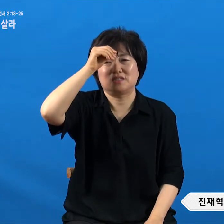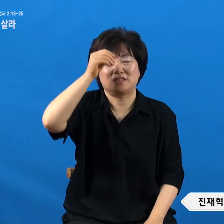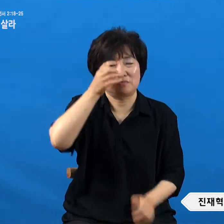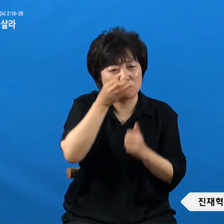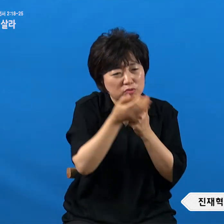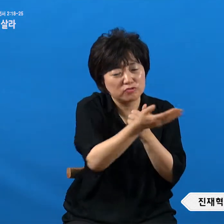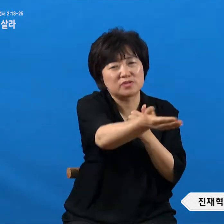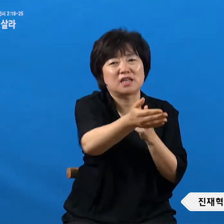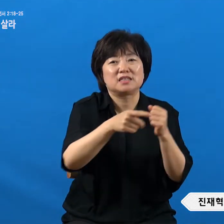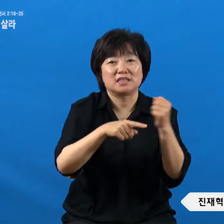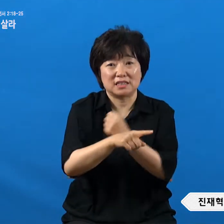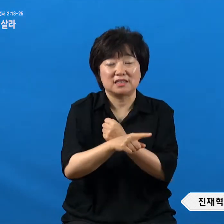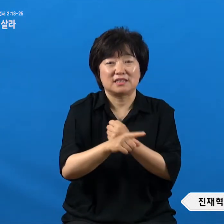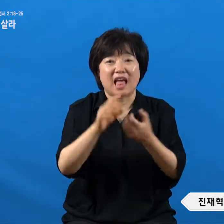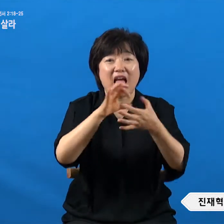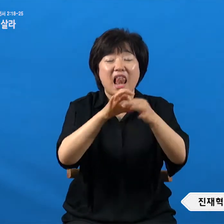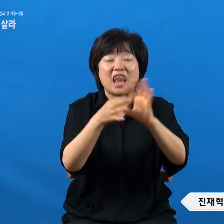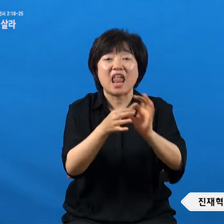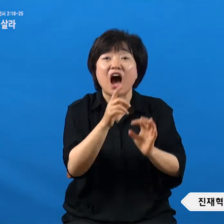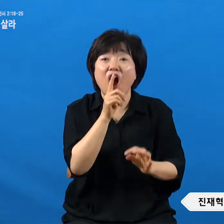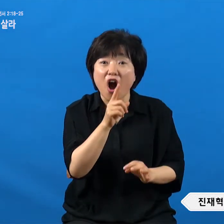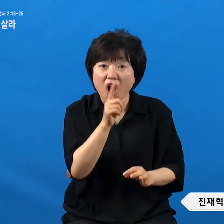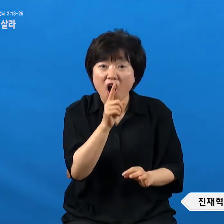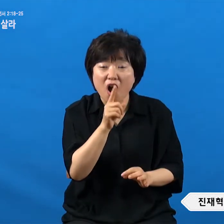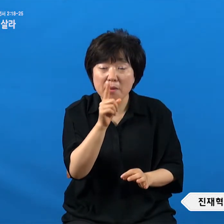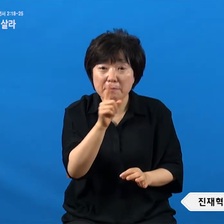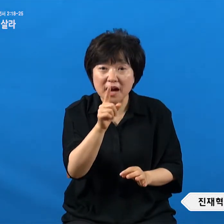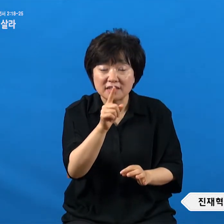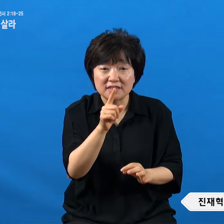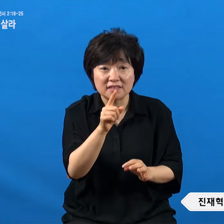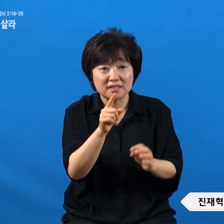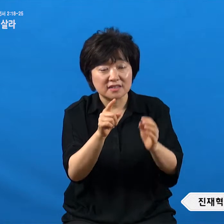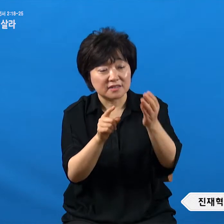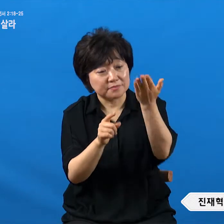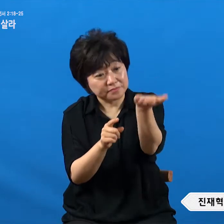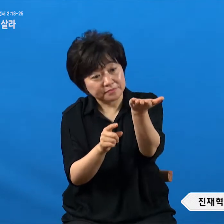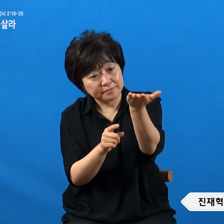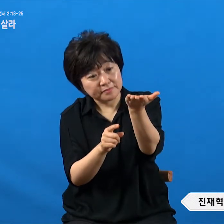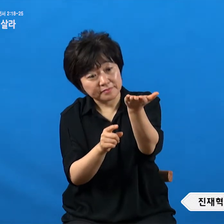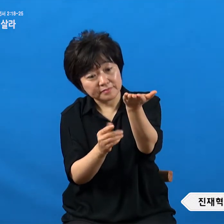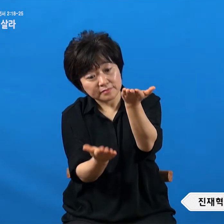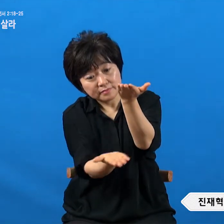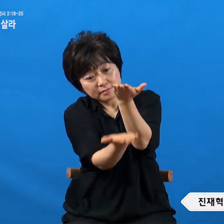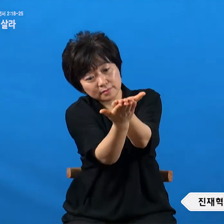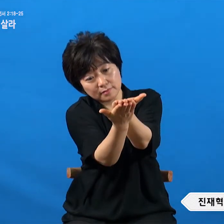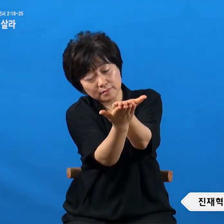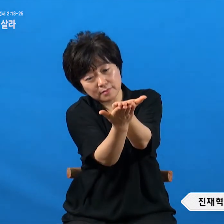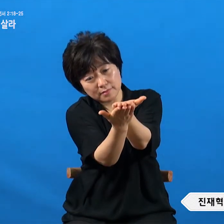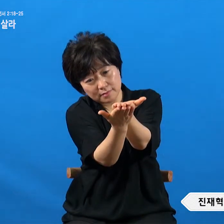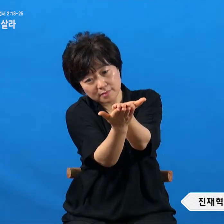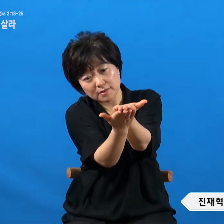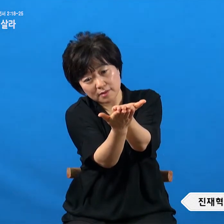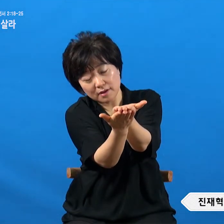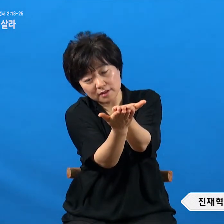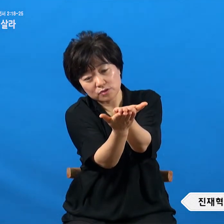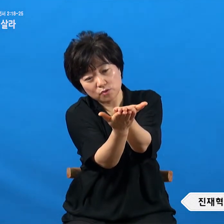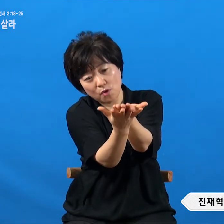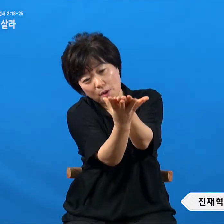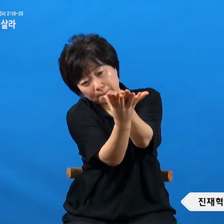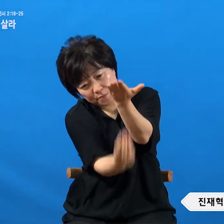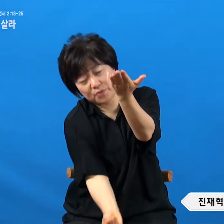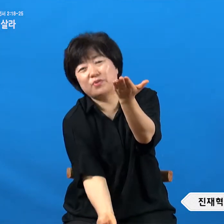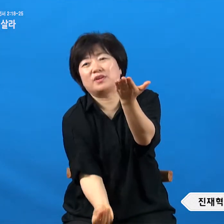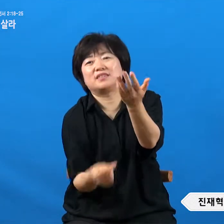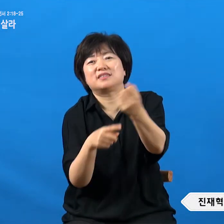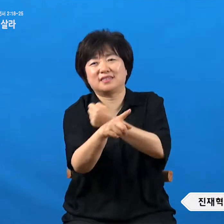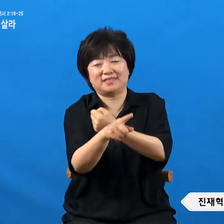끼친다는 단어는 헬라어의 단어에 보면 밑에 대고 베낀다라는 뜻을 가지고 있습니다. 카피하는